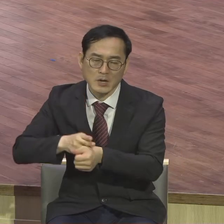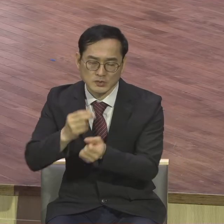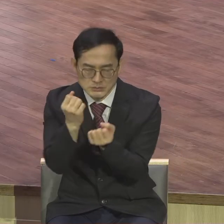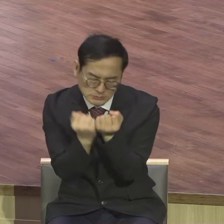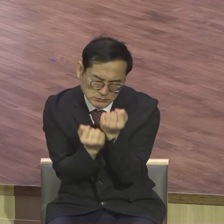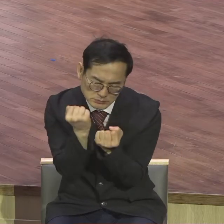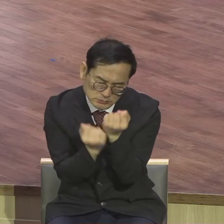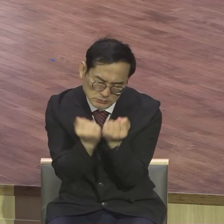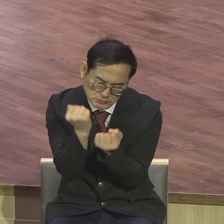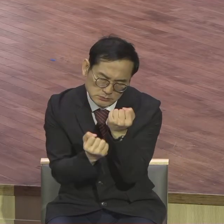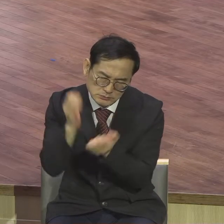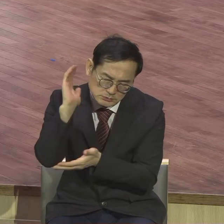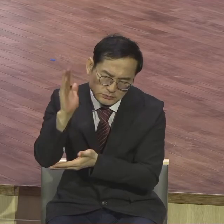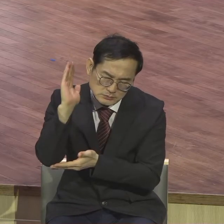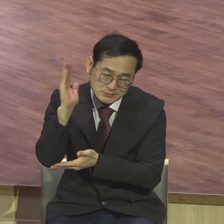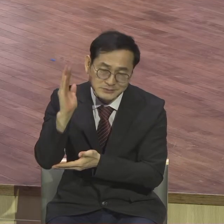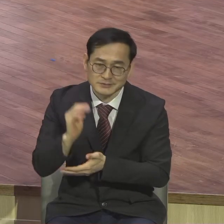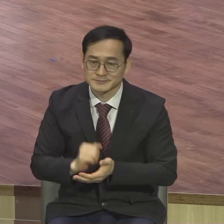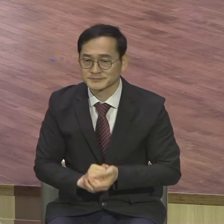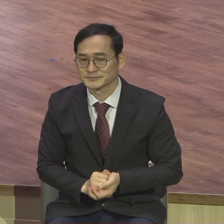바울은 5절에 다시